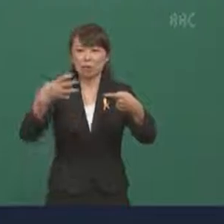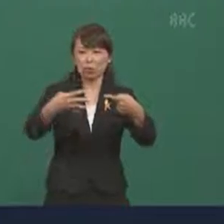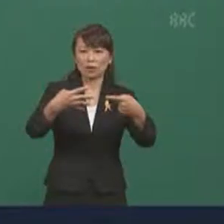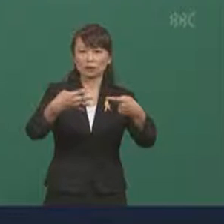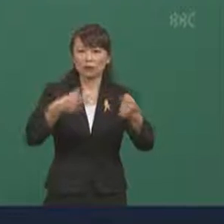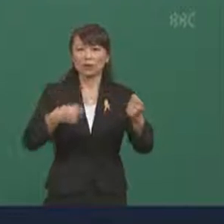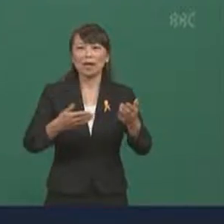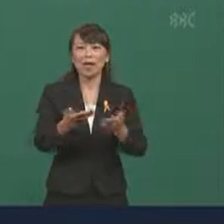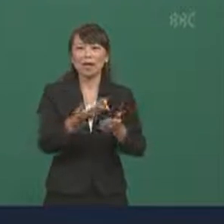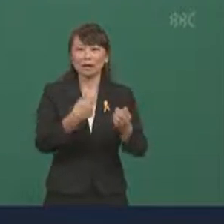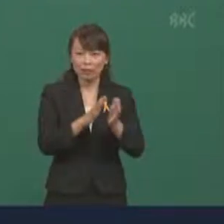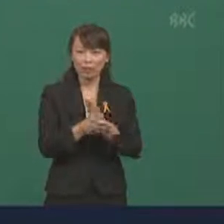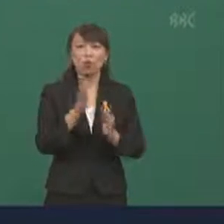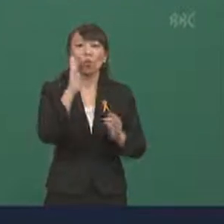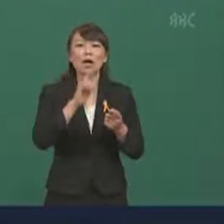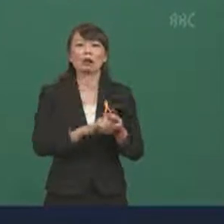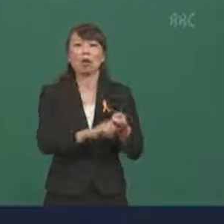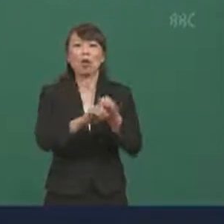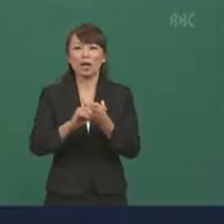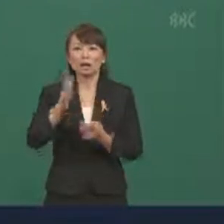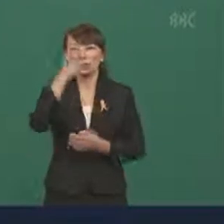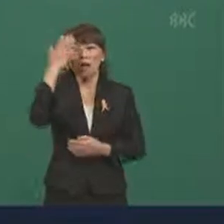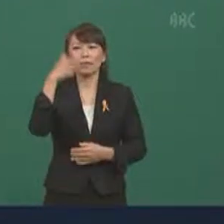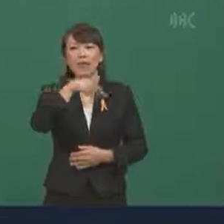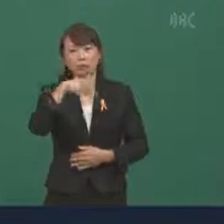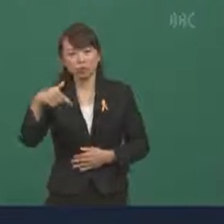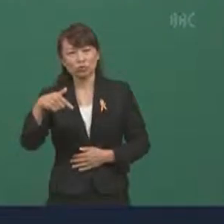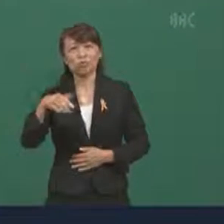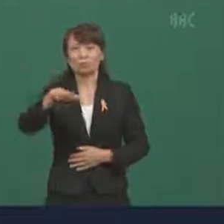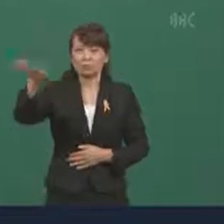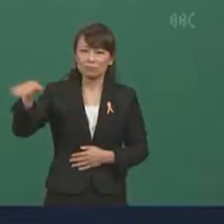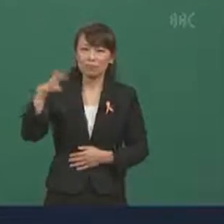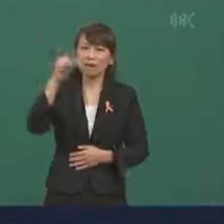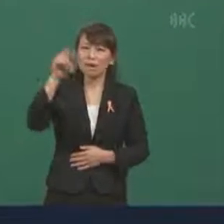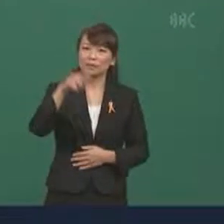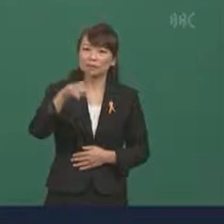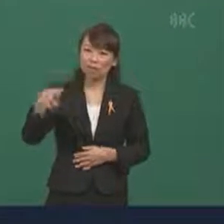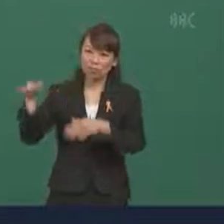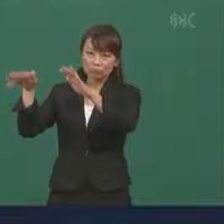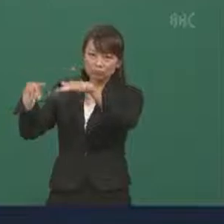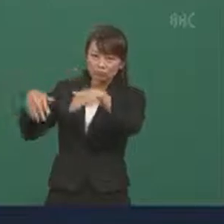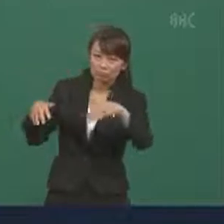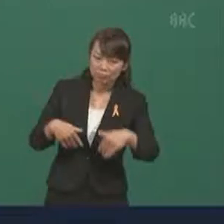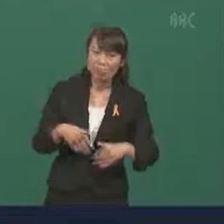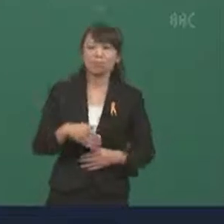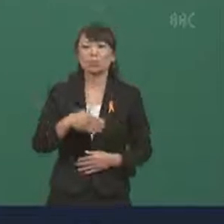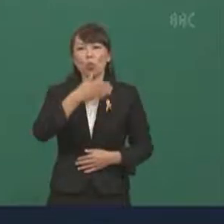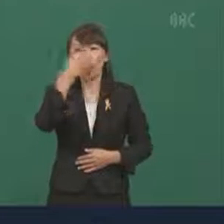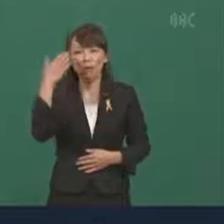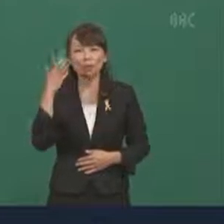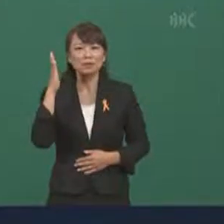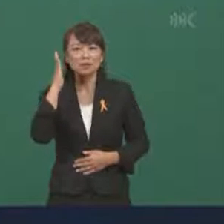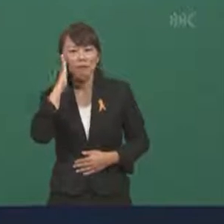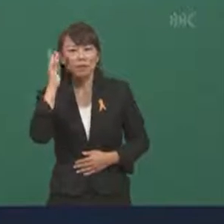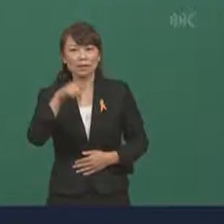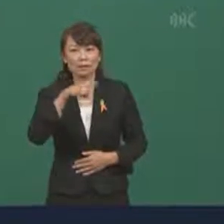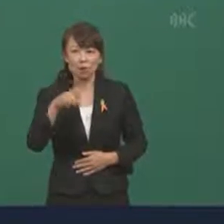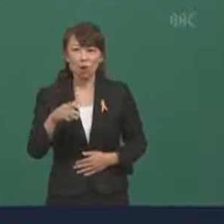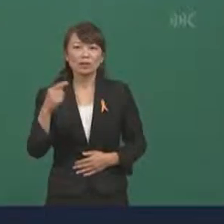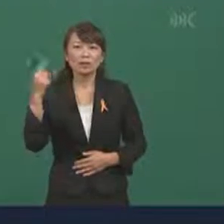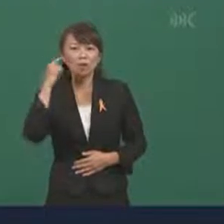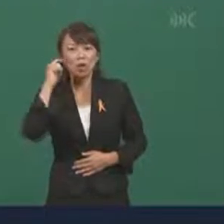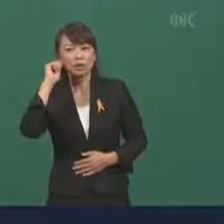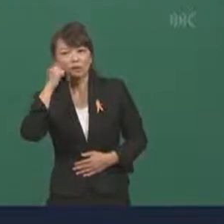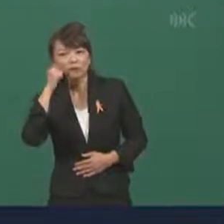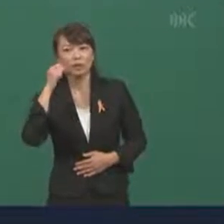今回は一般社団法人滋賀県ろうあ協会青年部の何人かを招いて、若い聞